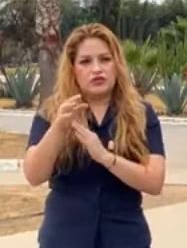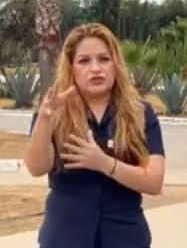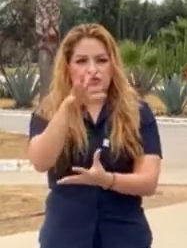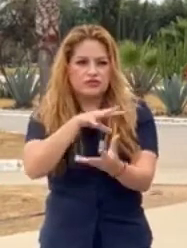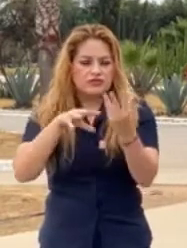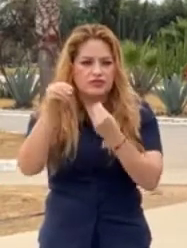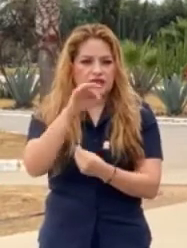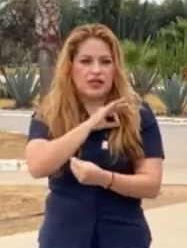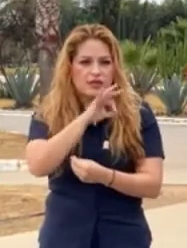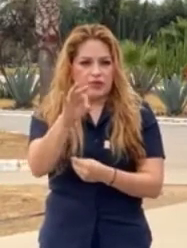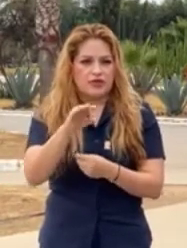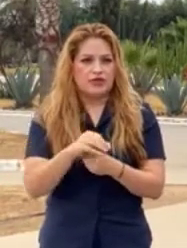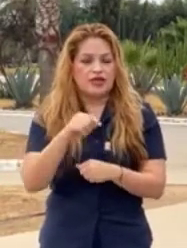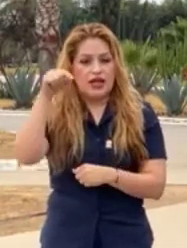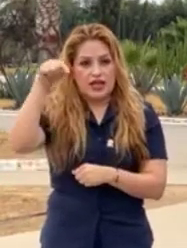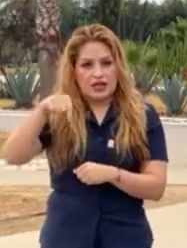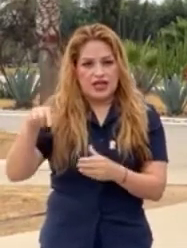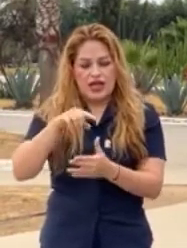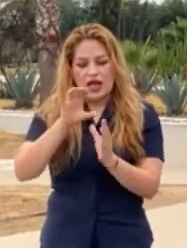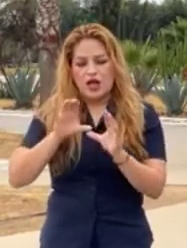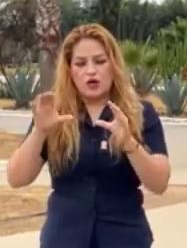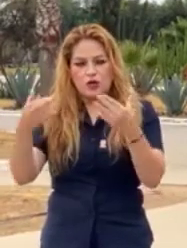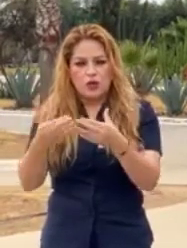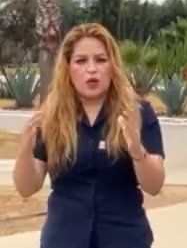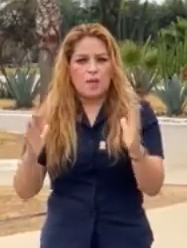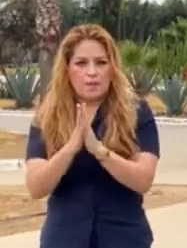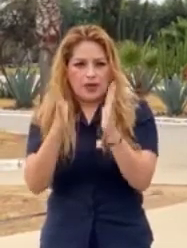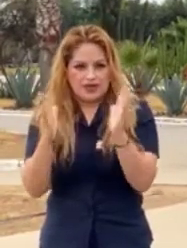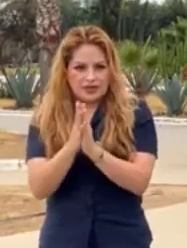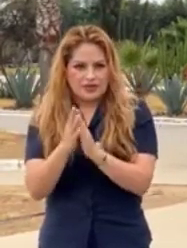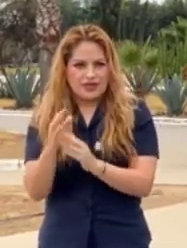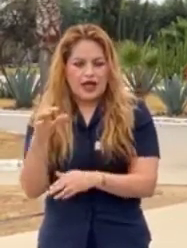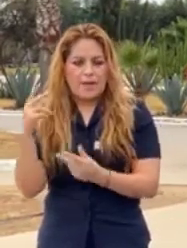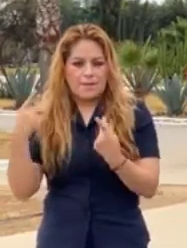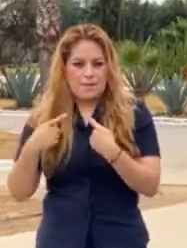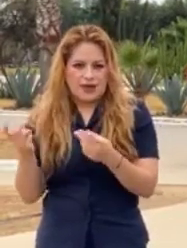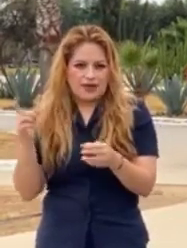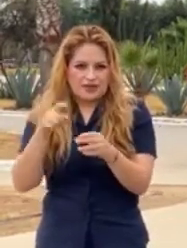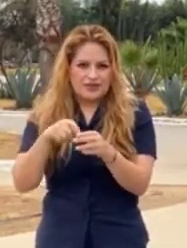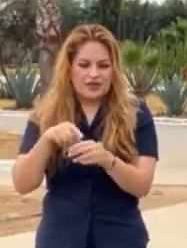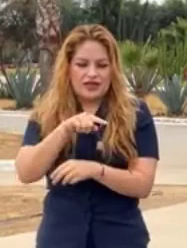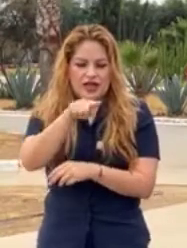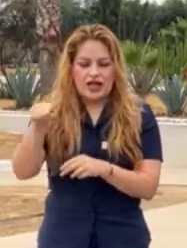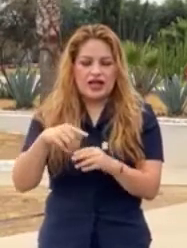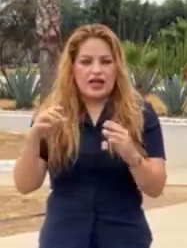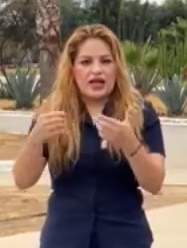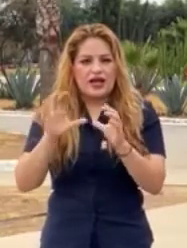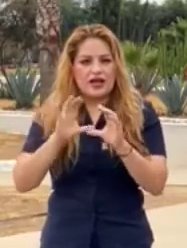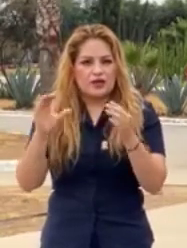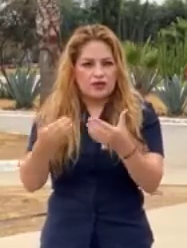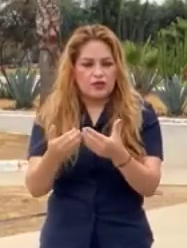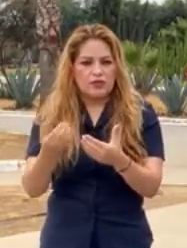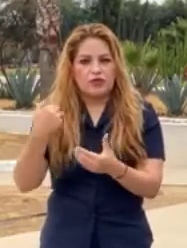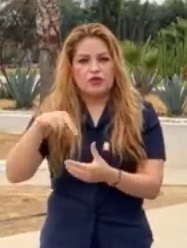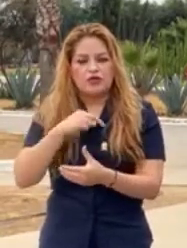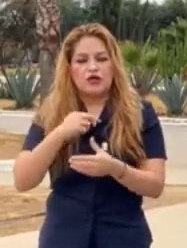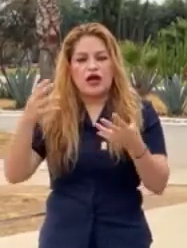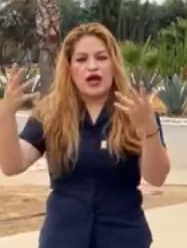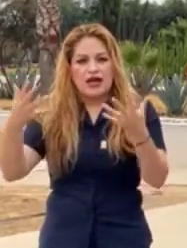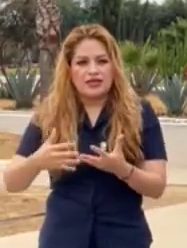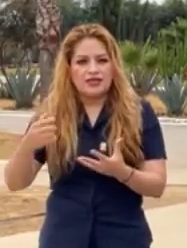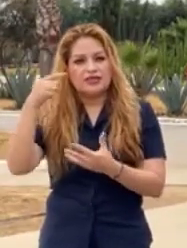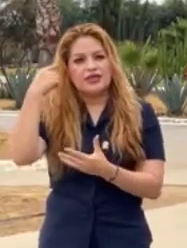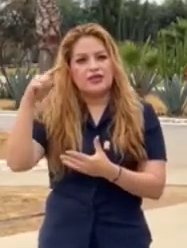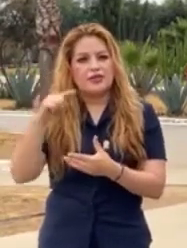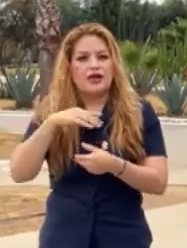Ciudadana, ha generado que las y los ensenadenses desarrollen diversos proyectos productivos. Vamos